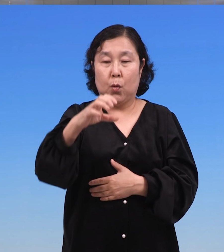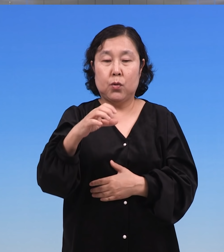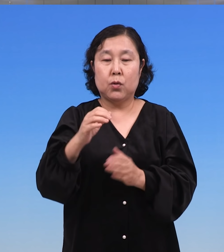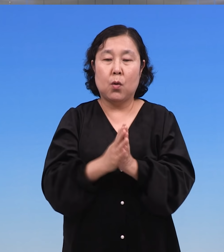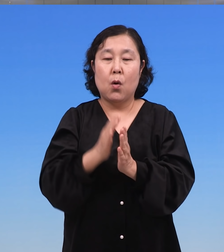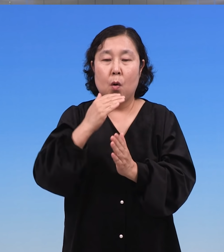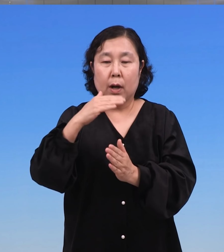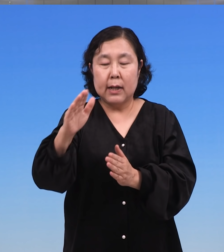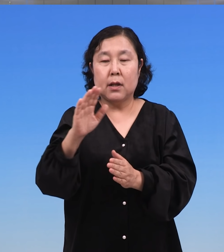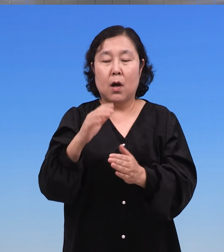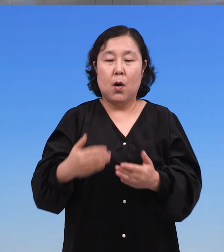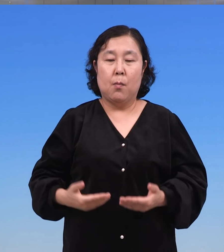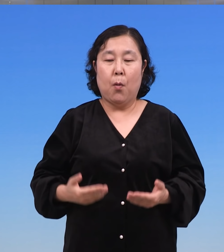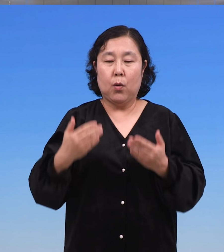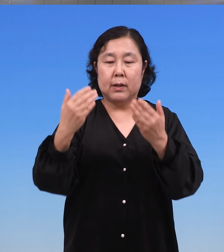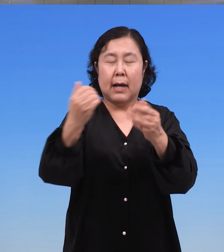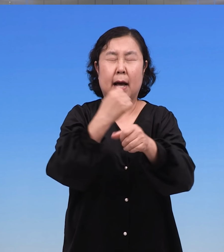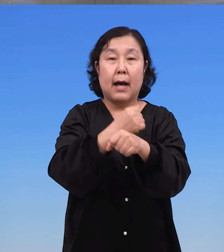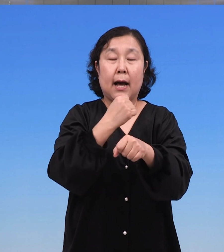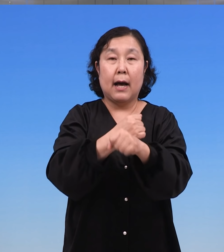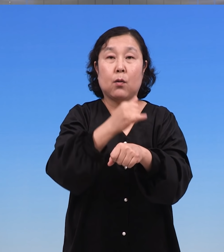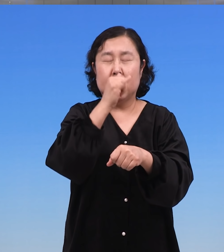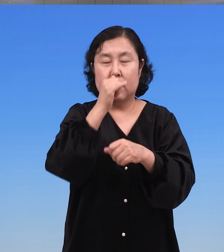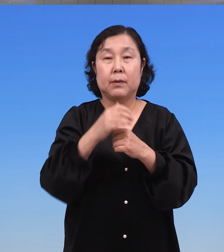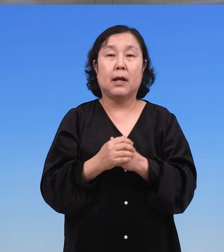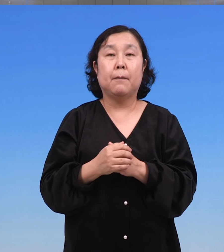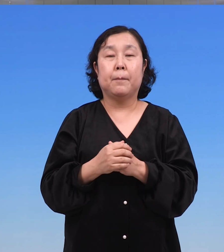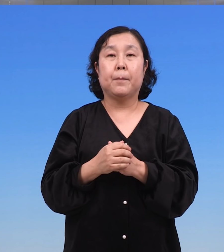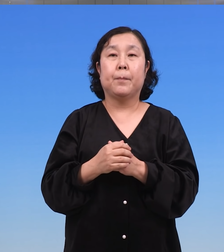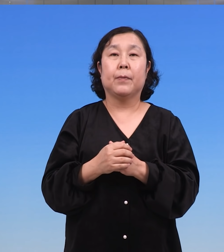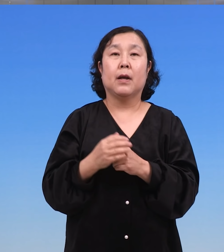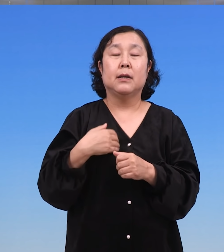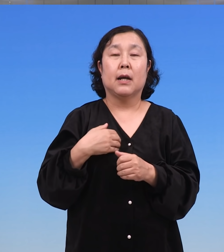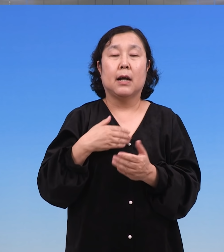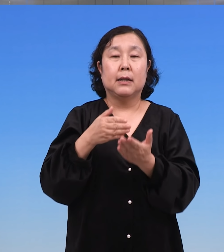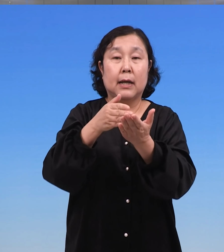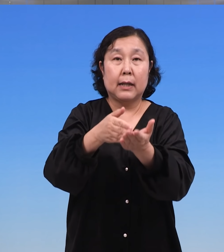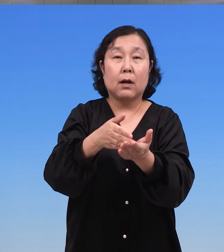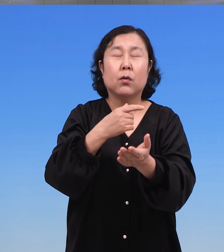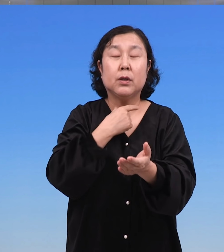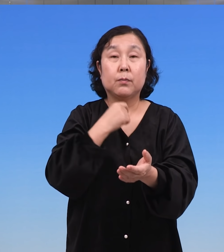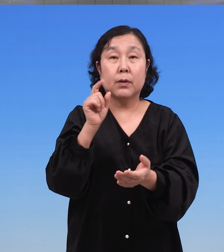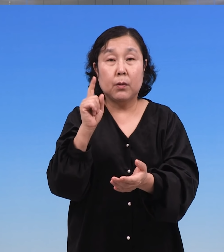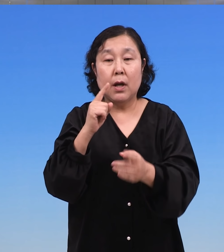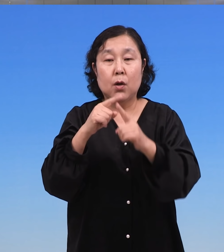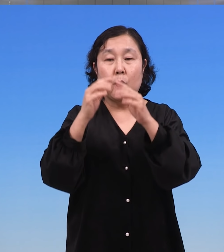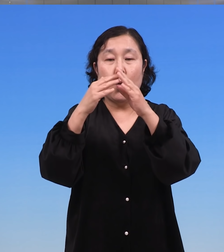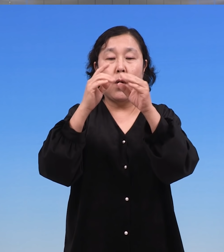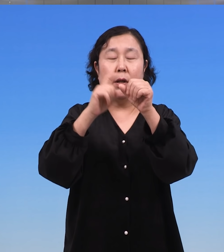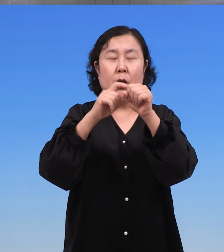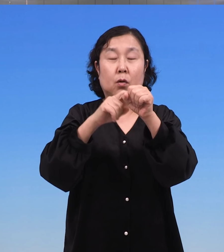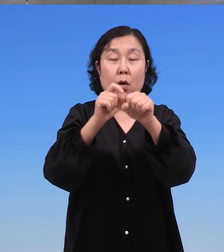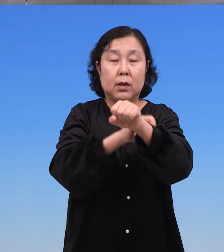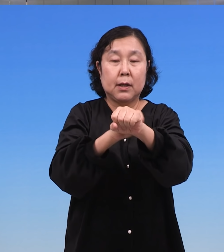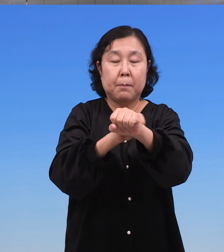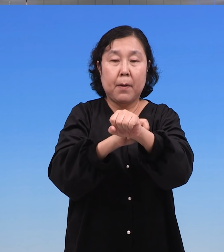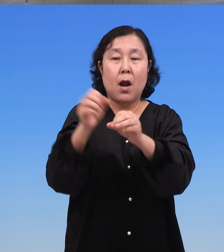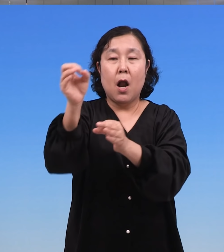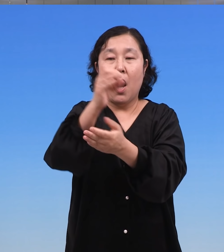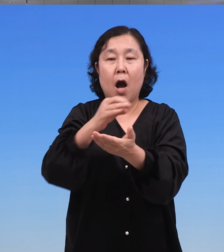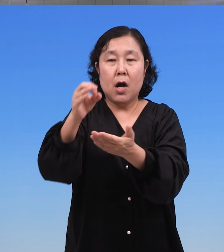현장으로 달려나가 봉사하는 이런 정신을 베풀어 주시는 건 너무 감사하고요. 그래서 제가 오늘 제안하고 싶은 게 뭐냐, 교회적으로 두